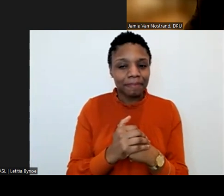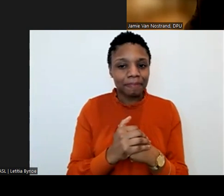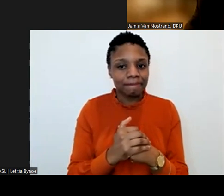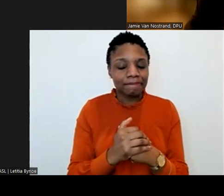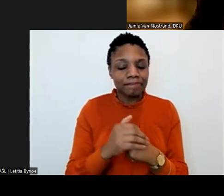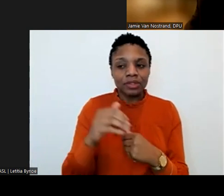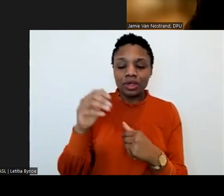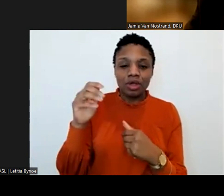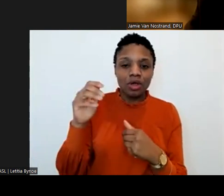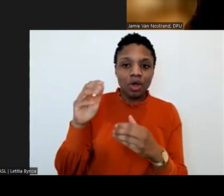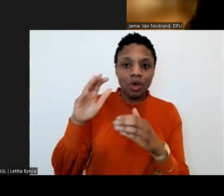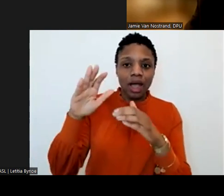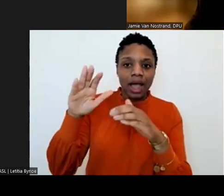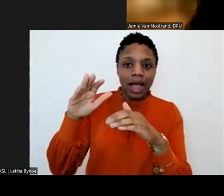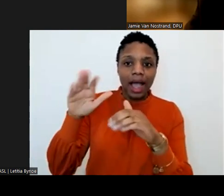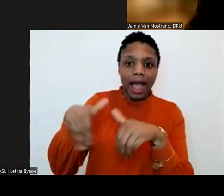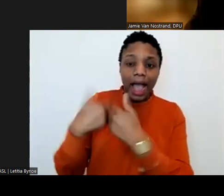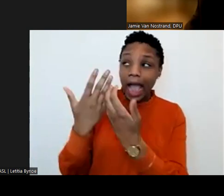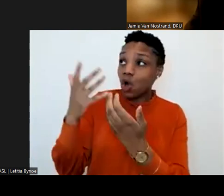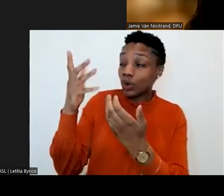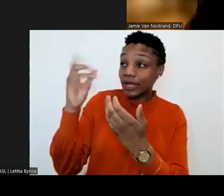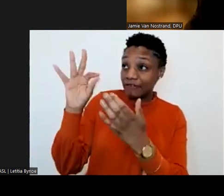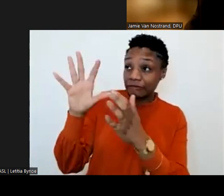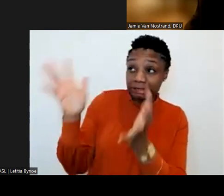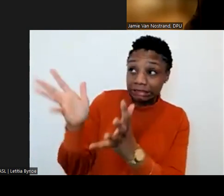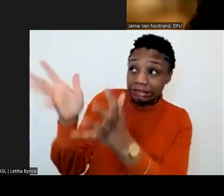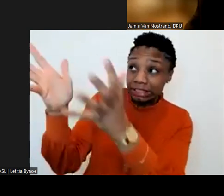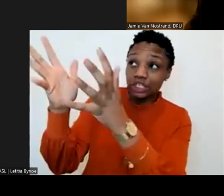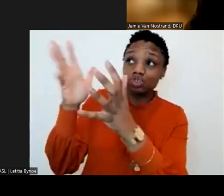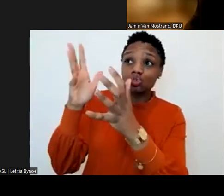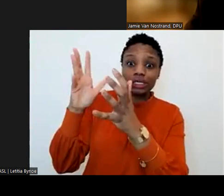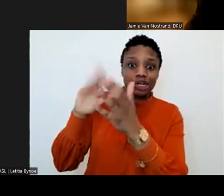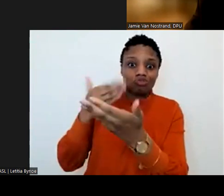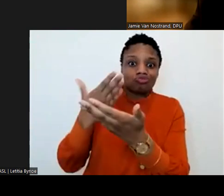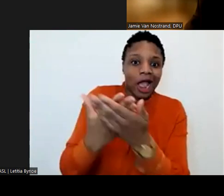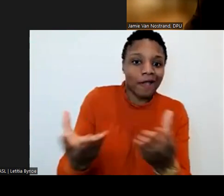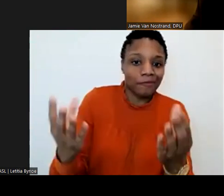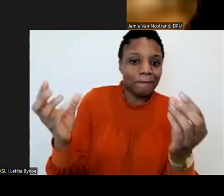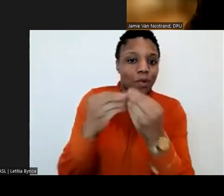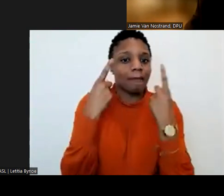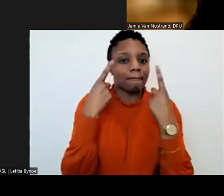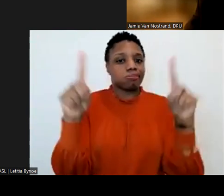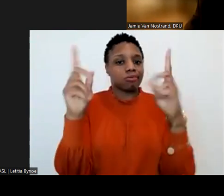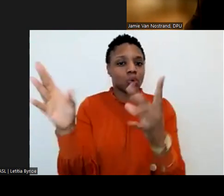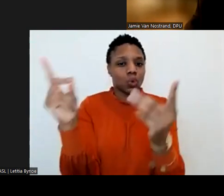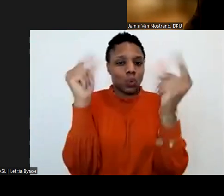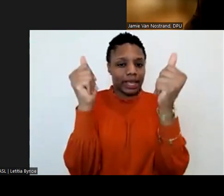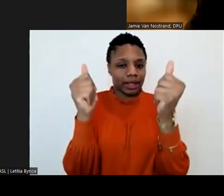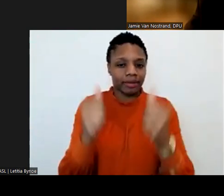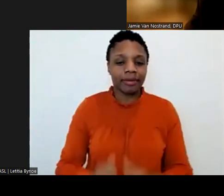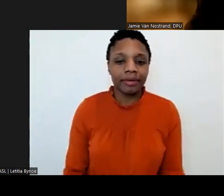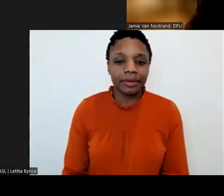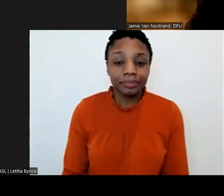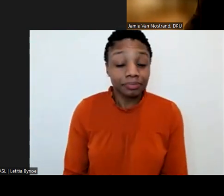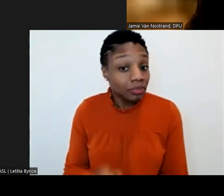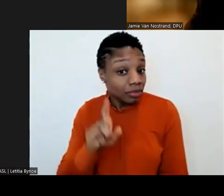de que si es algo que ellos nos pueden poner en una vía eh para lograr